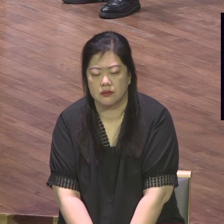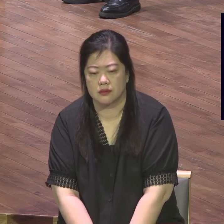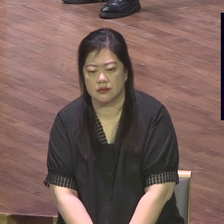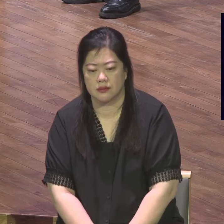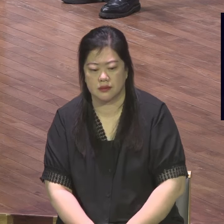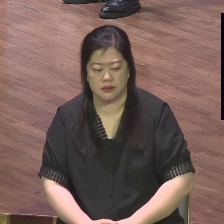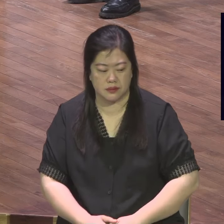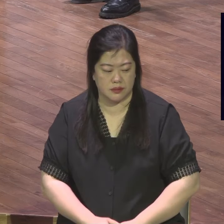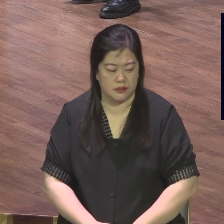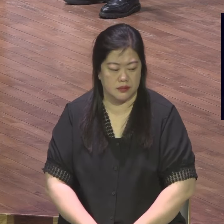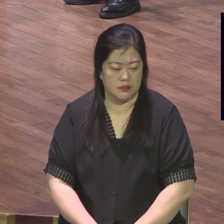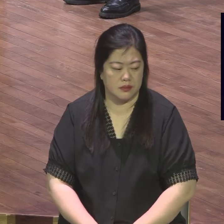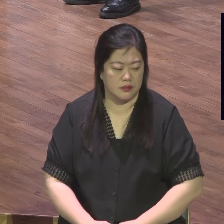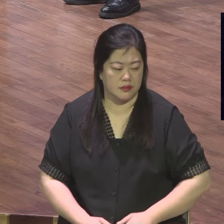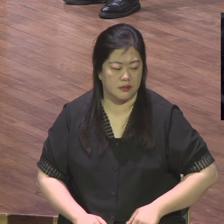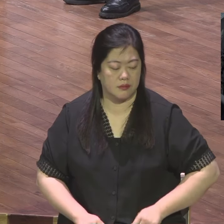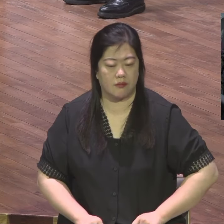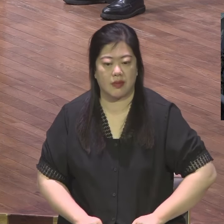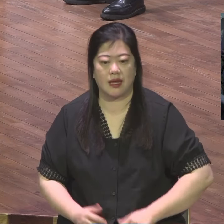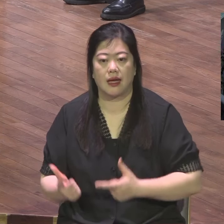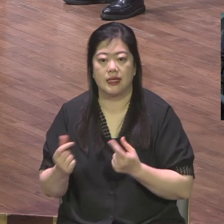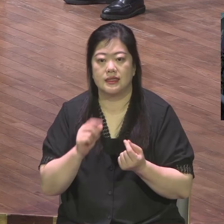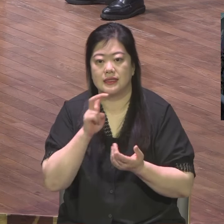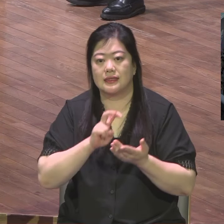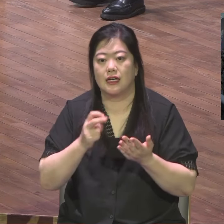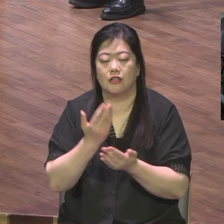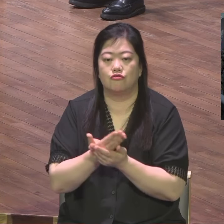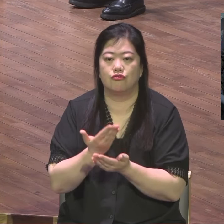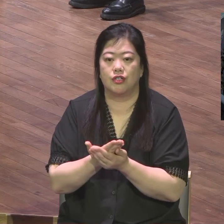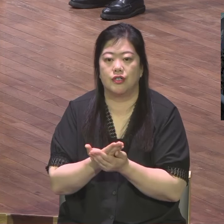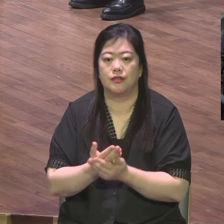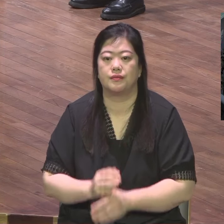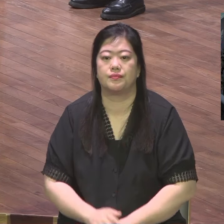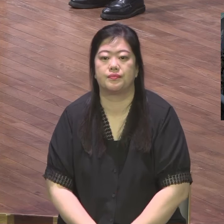시간 작은 망대 함께 찬양하도록 하겠습니다.